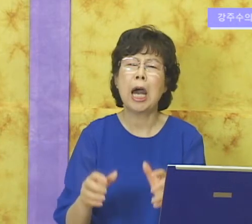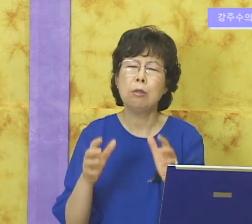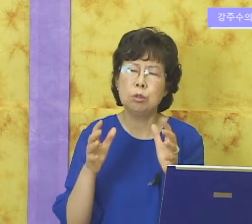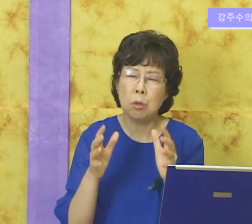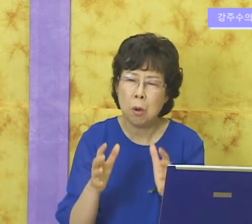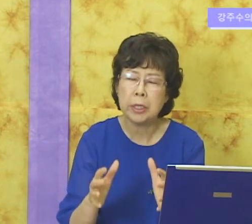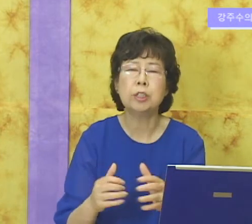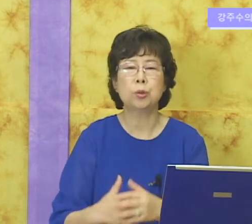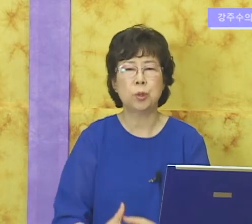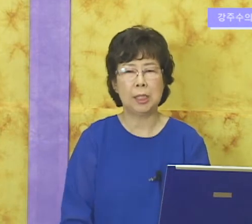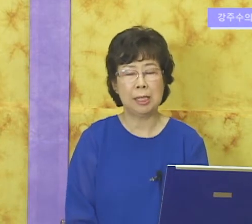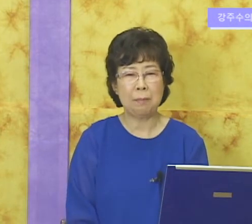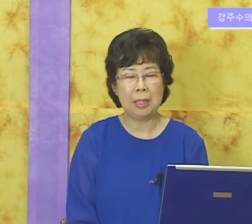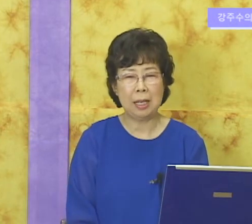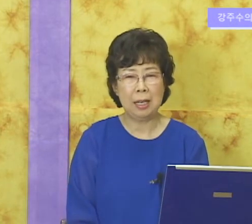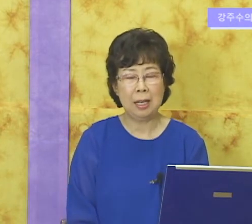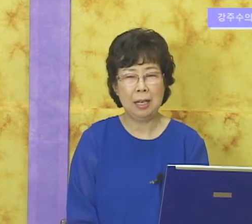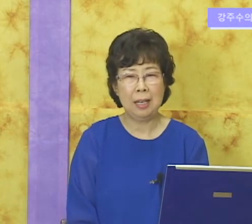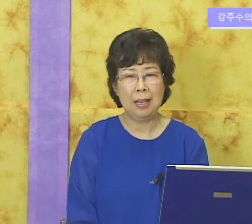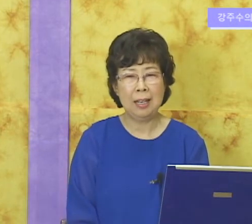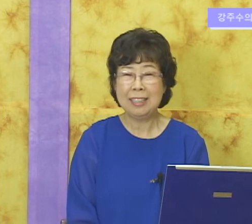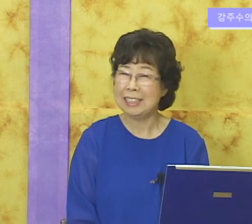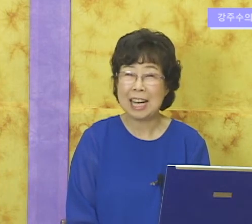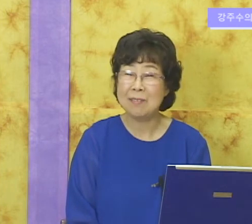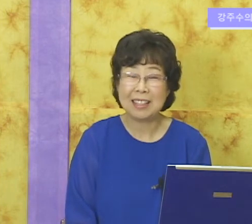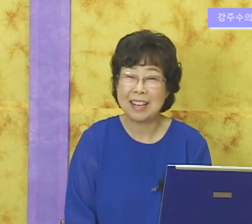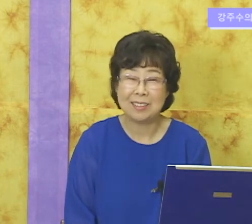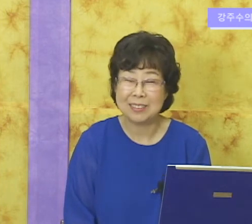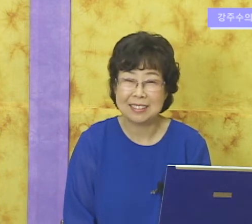하루 종일 수어를 합니다. 이상합니까, 여러분?